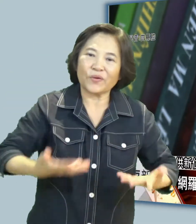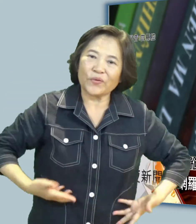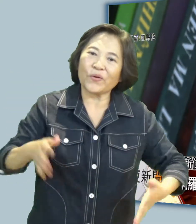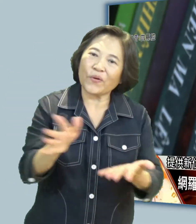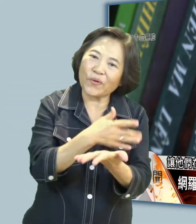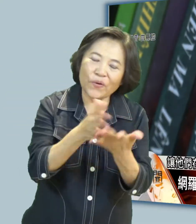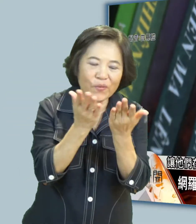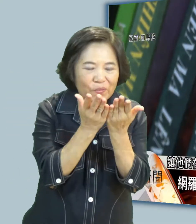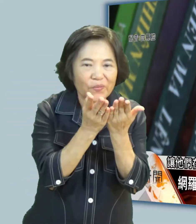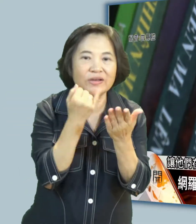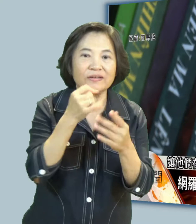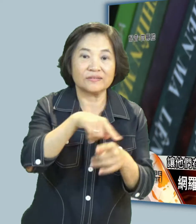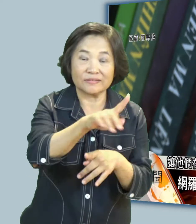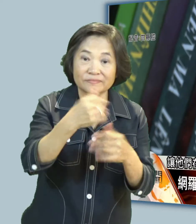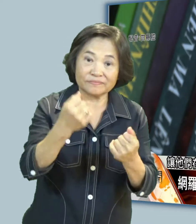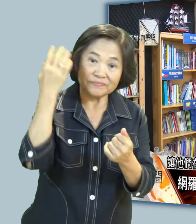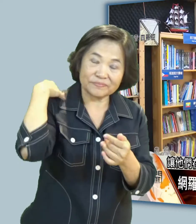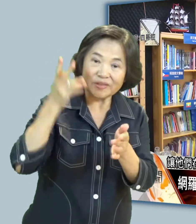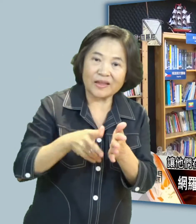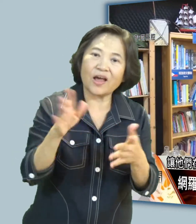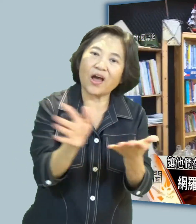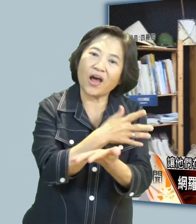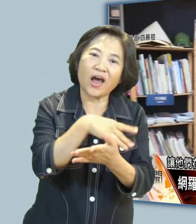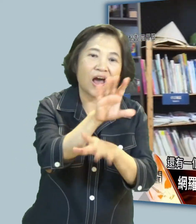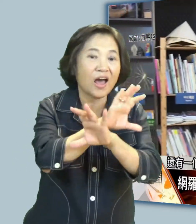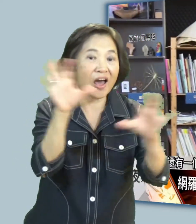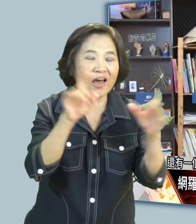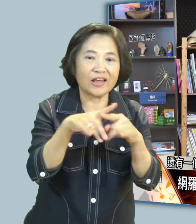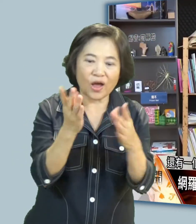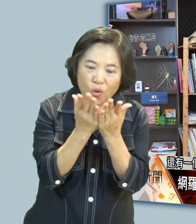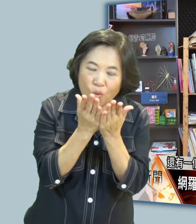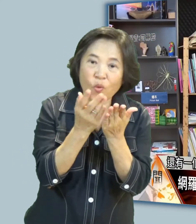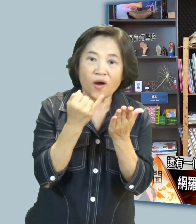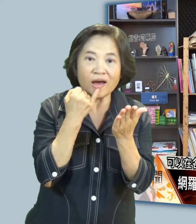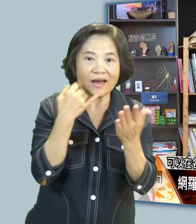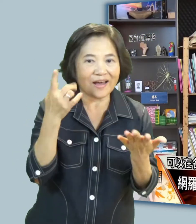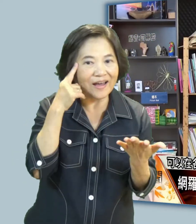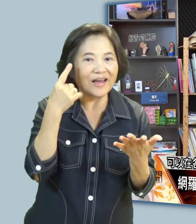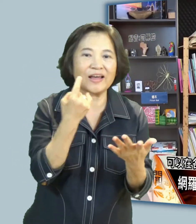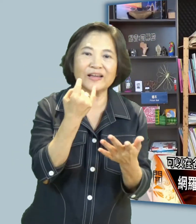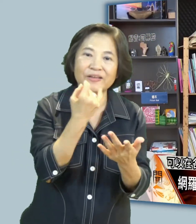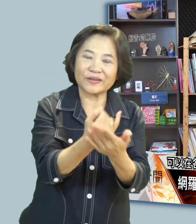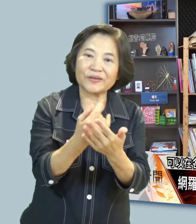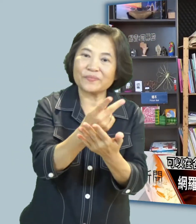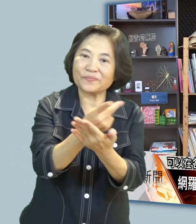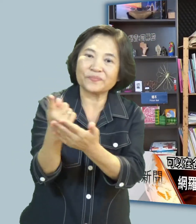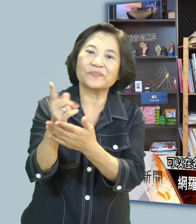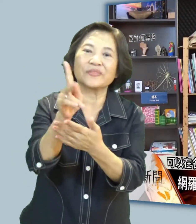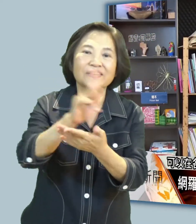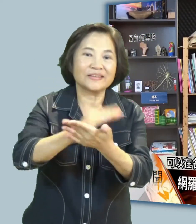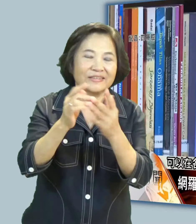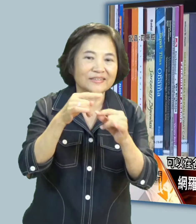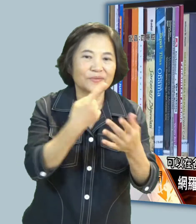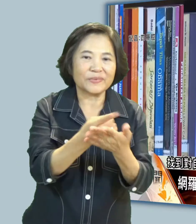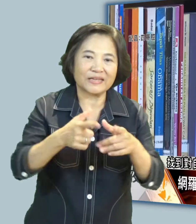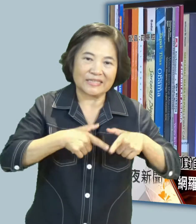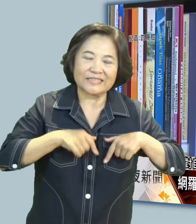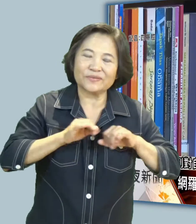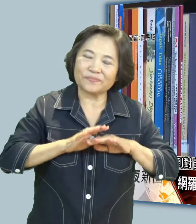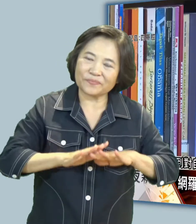托的空间。除了啲校长王杰唱歌以外，还有书店好戏，做得啲各国嘅图书当中，温馨心灵，